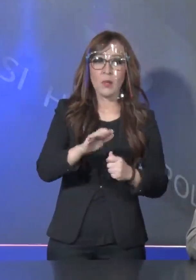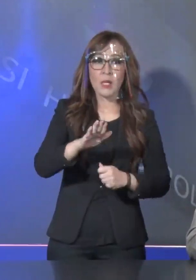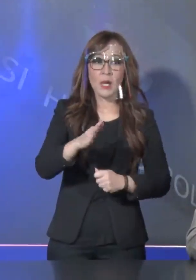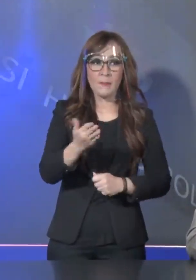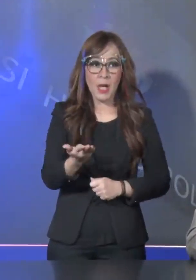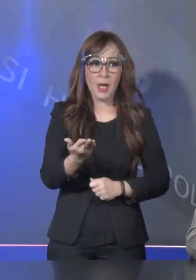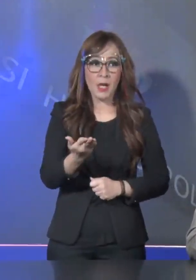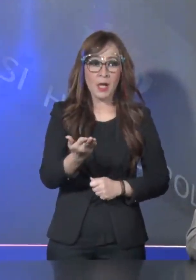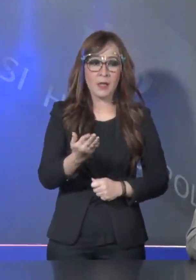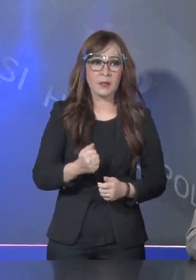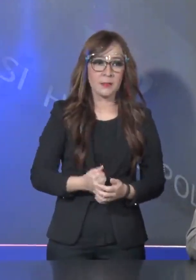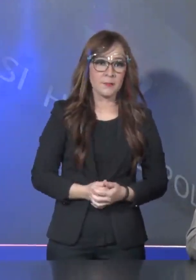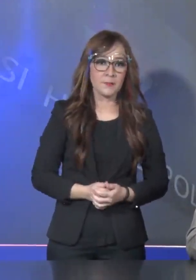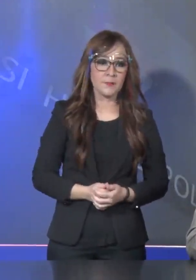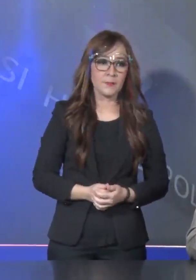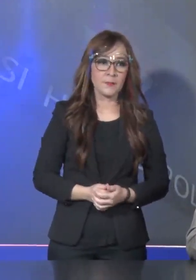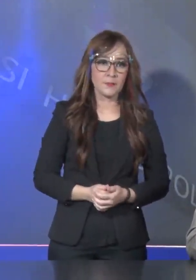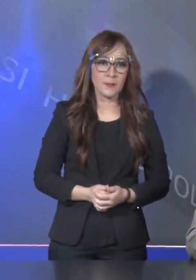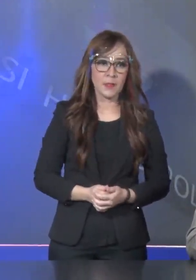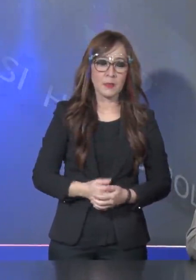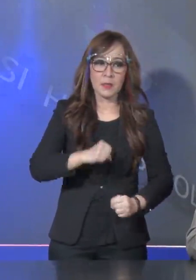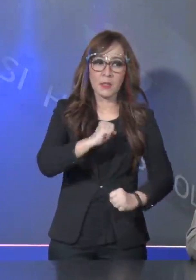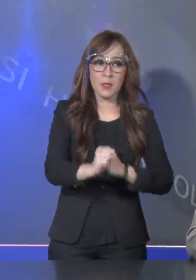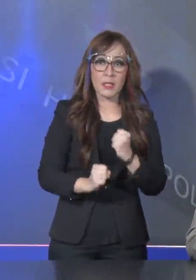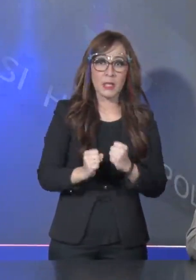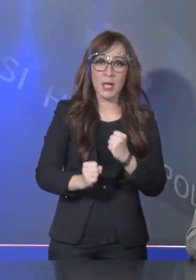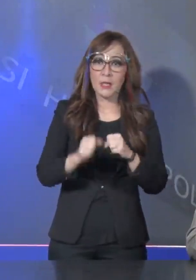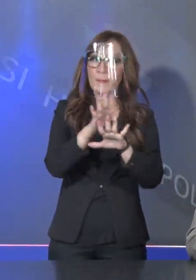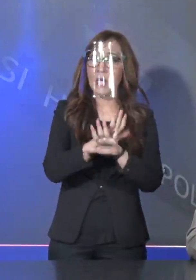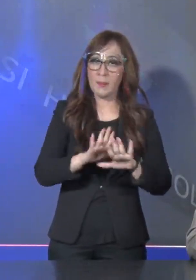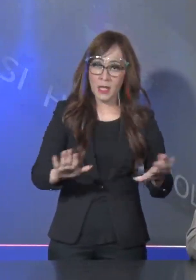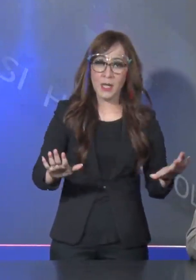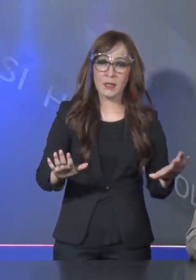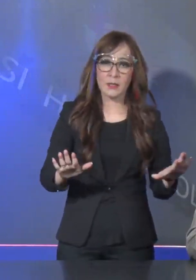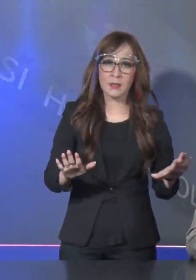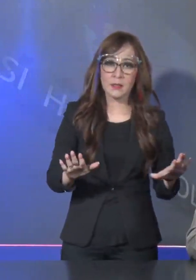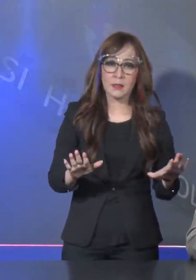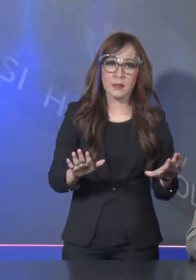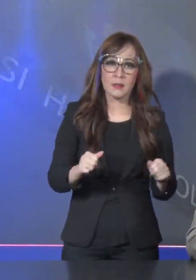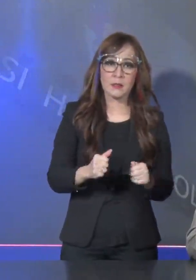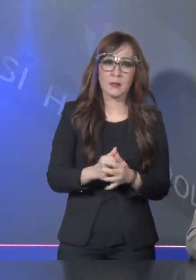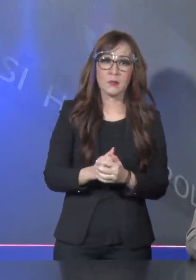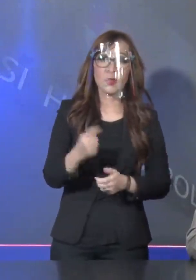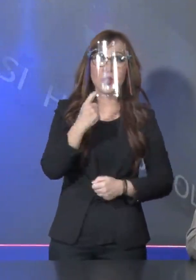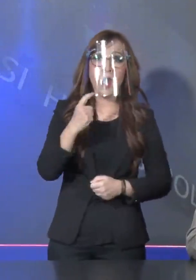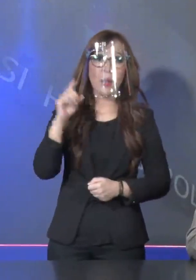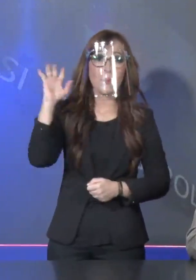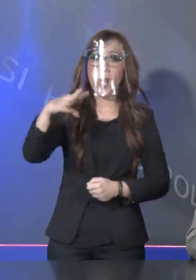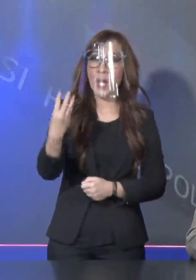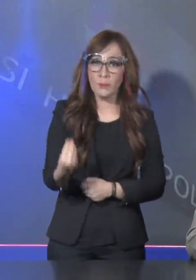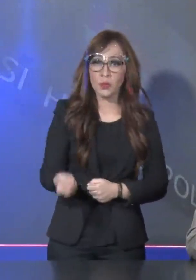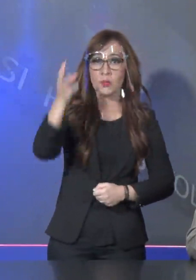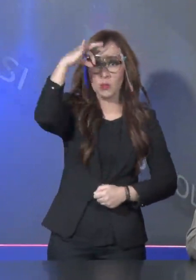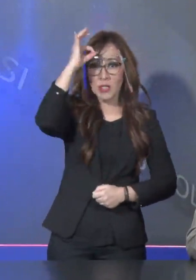mungkin bisa Pak jelaskan. Yang jelas dalam kegiatan pengamanan mudik lebaran, Polri akan